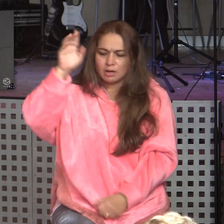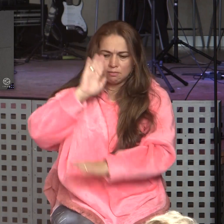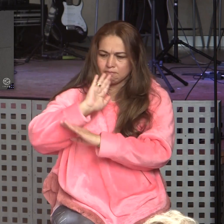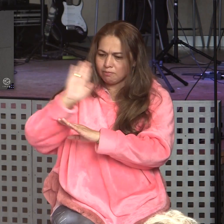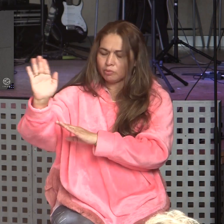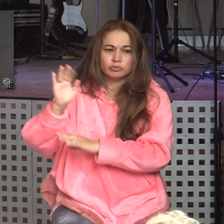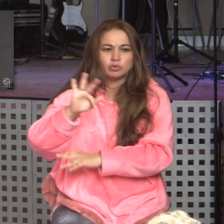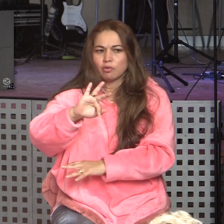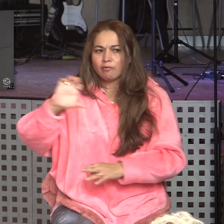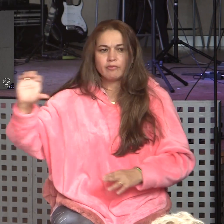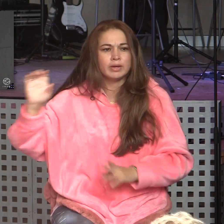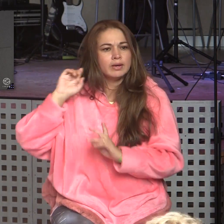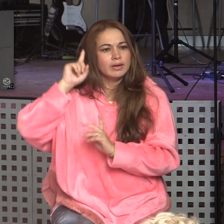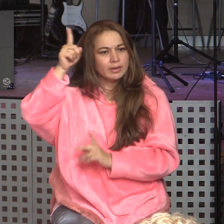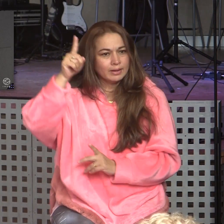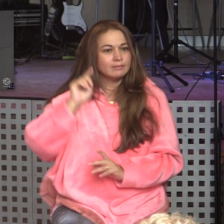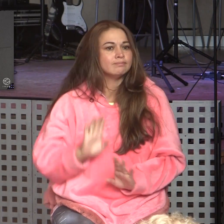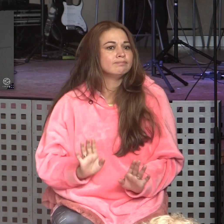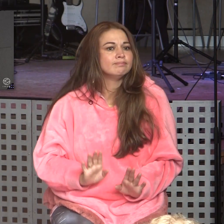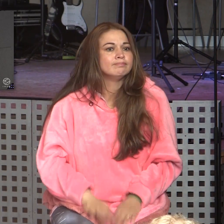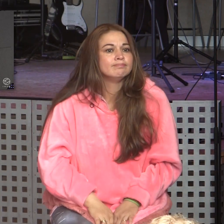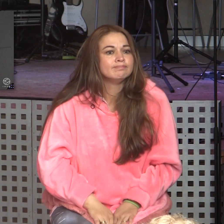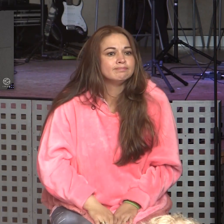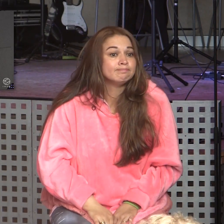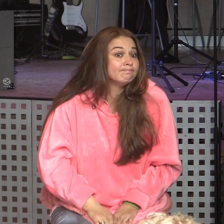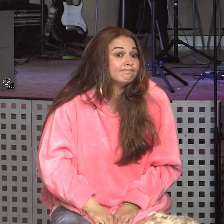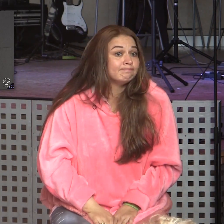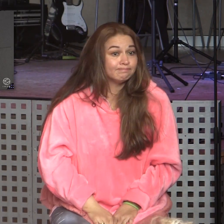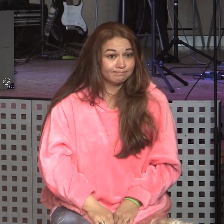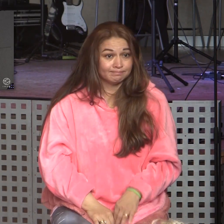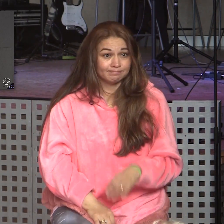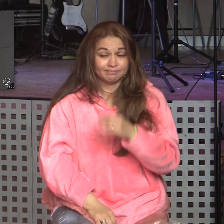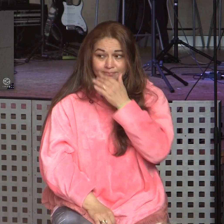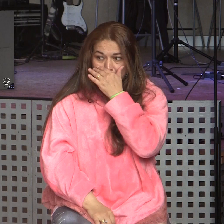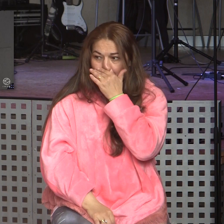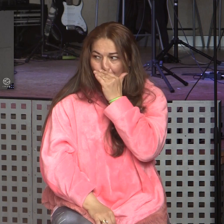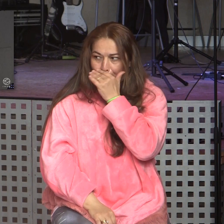¿Qué veía Moisés? Esa sería la pregunta.